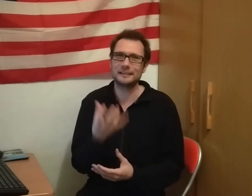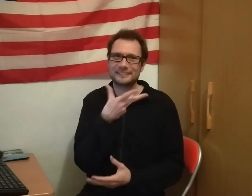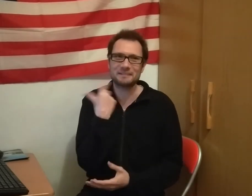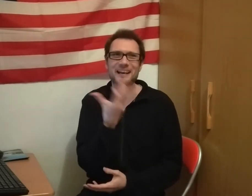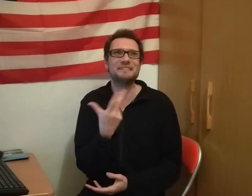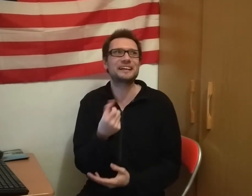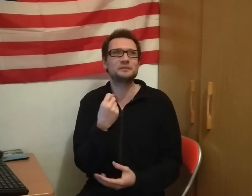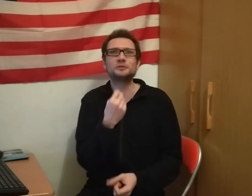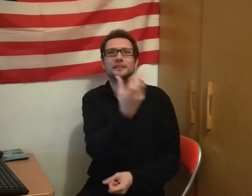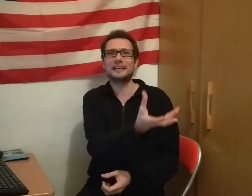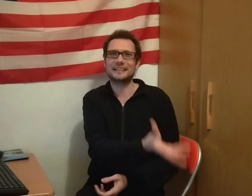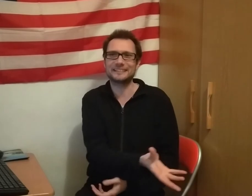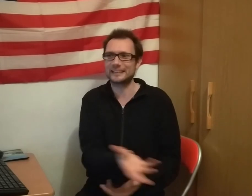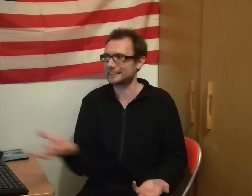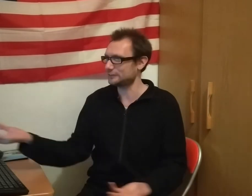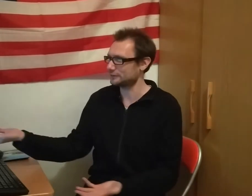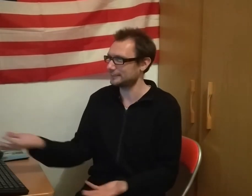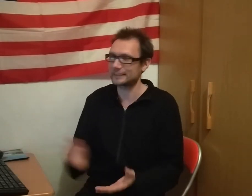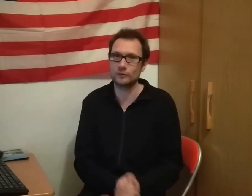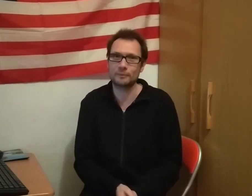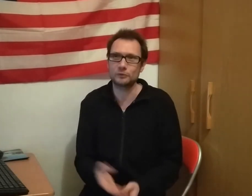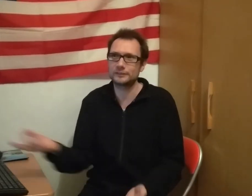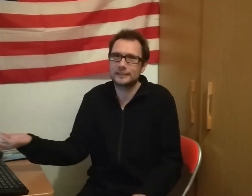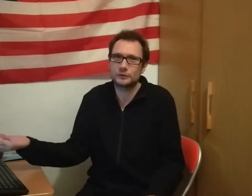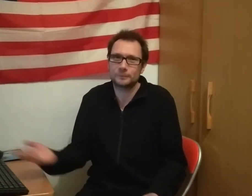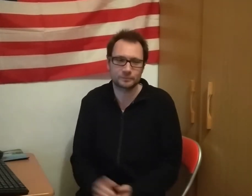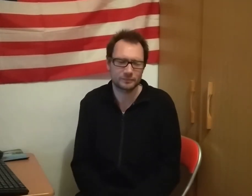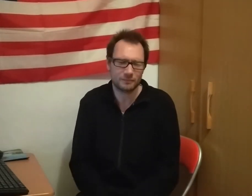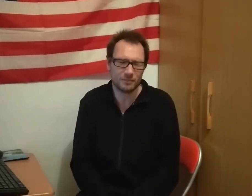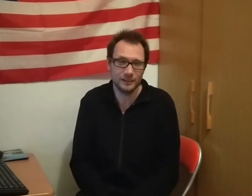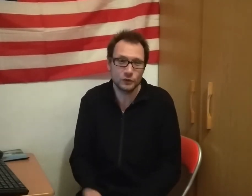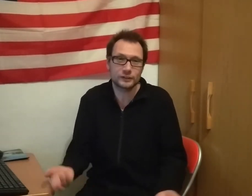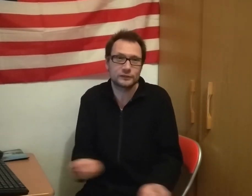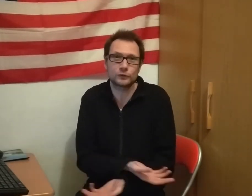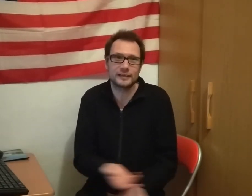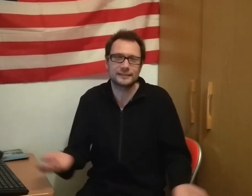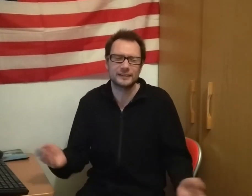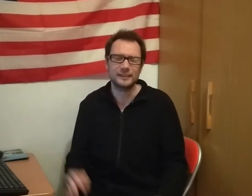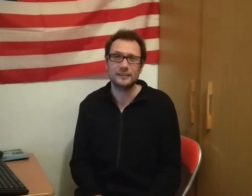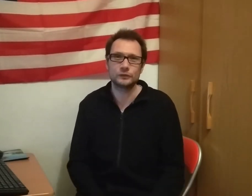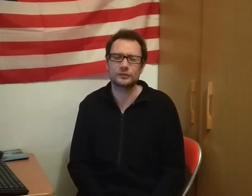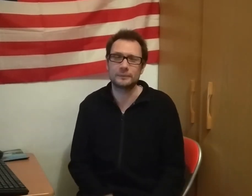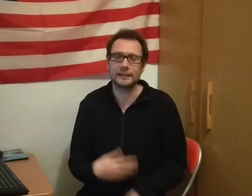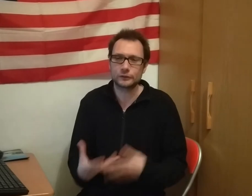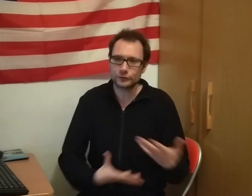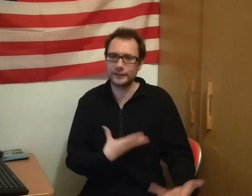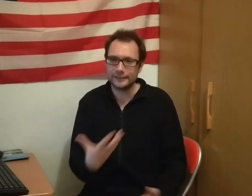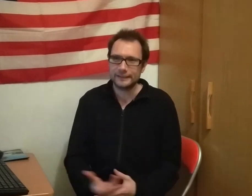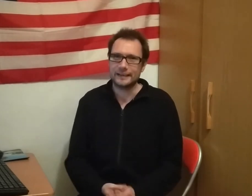el trabajo, qué tutorial hacer. Es que no, si la gente no me pregunta, no. Y no sé qué tutorial hacer, no sabría. Entonces, a